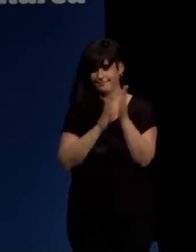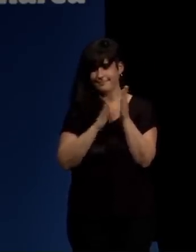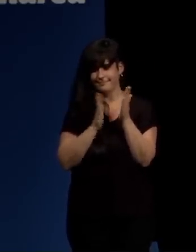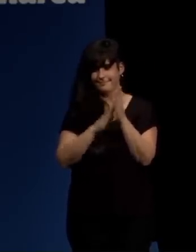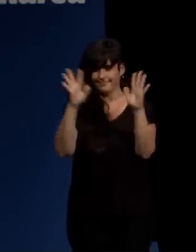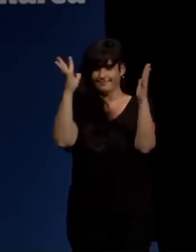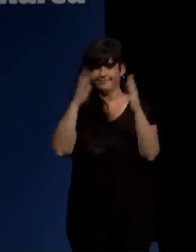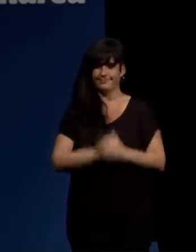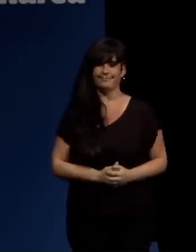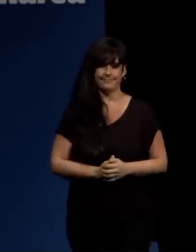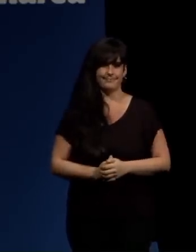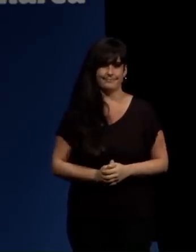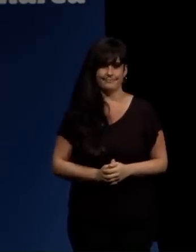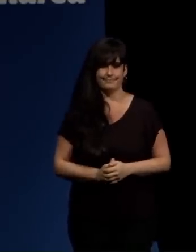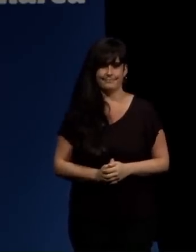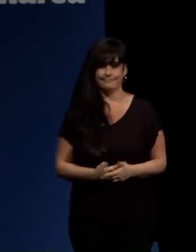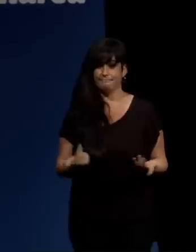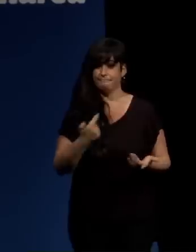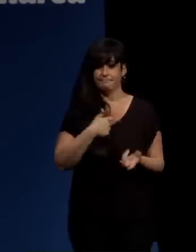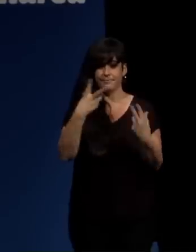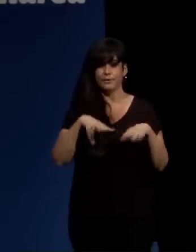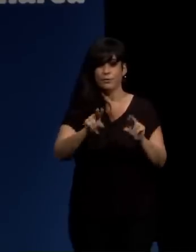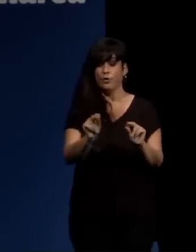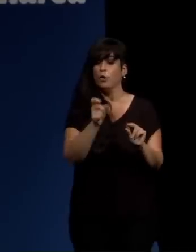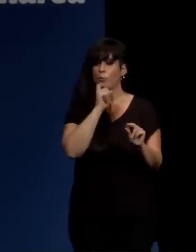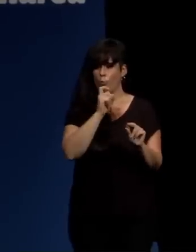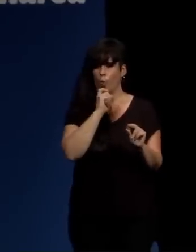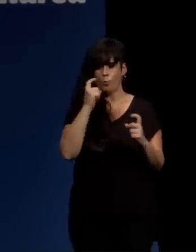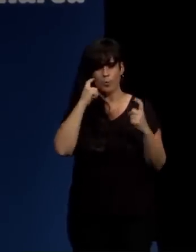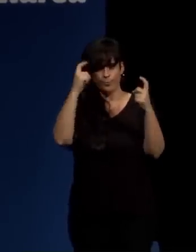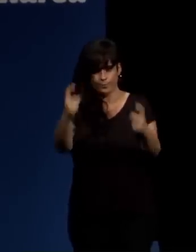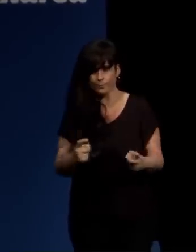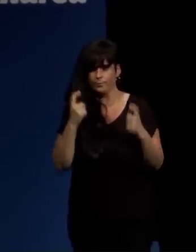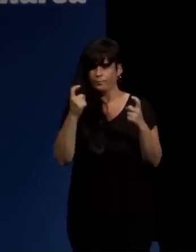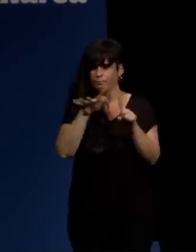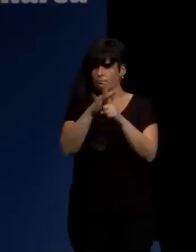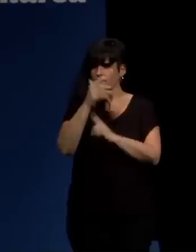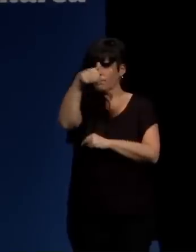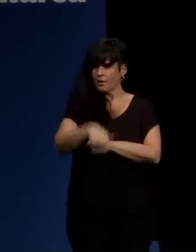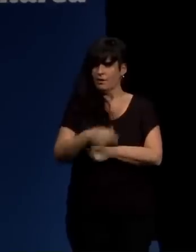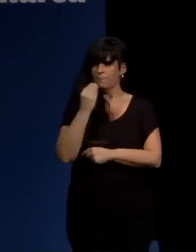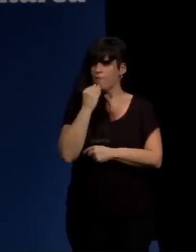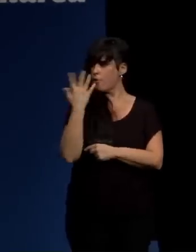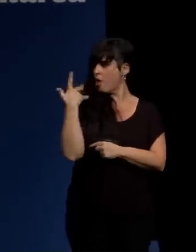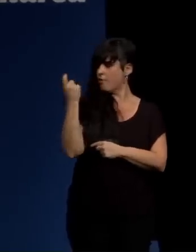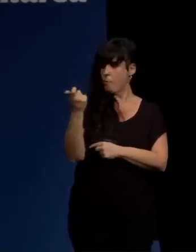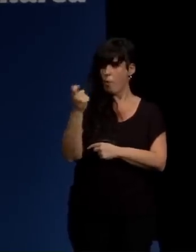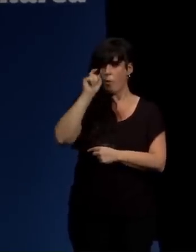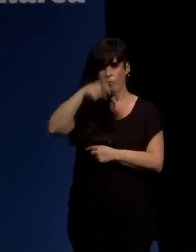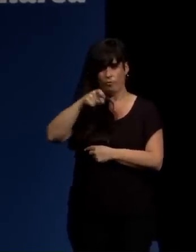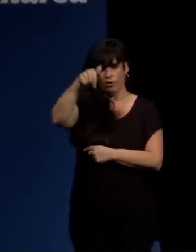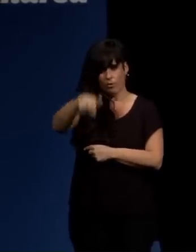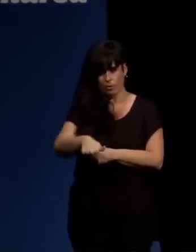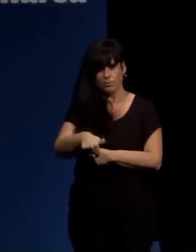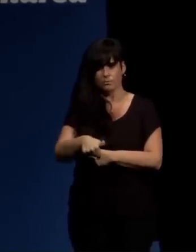E remato simplemente para recalcar o que aconteceu aquí en Ferrol outro día cando veu Alberto Núñez Feijóo